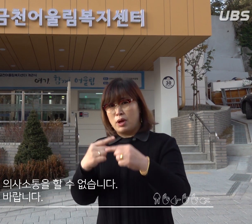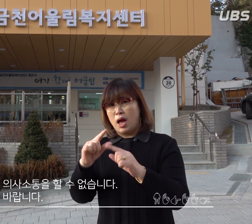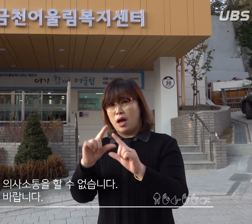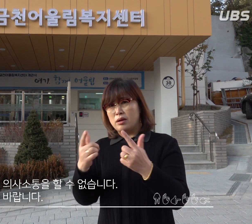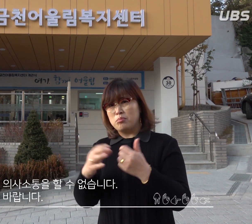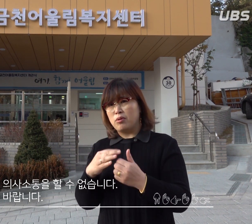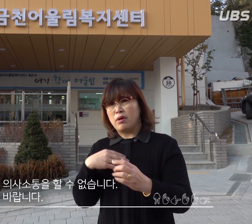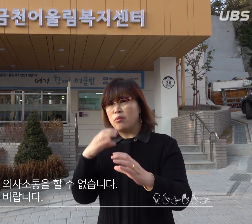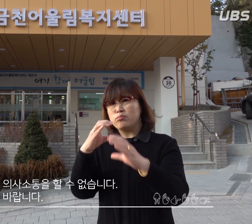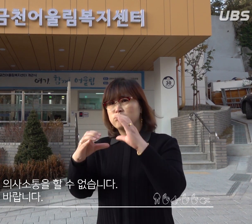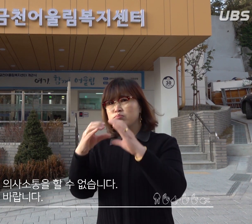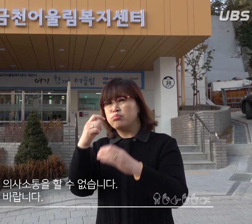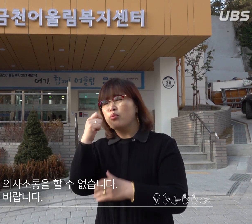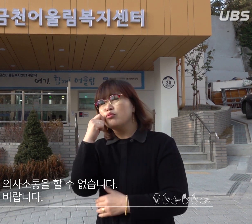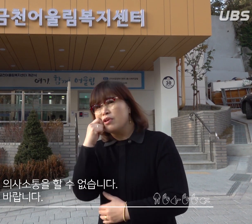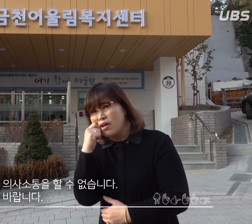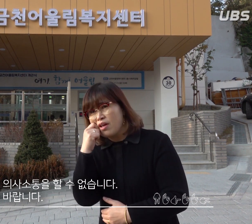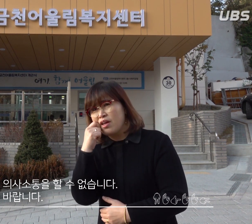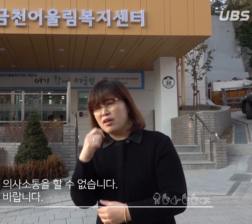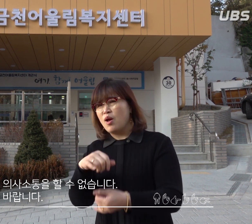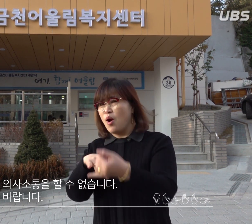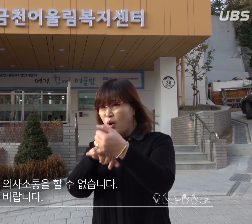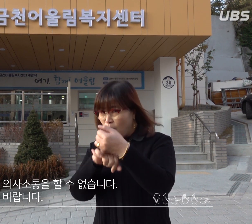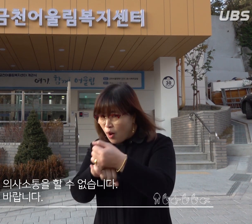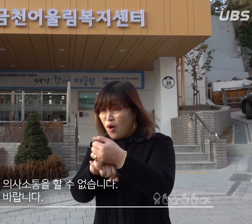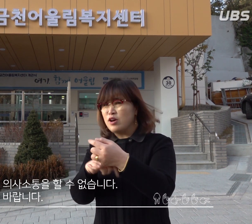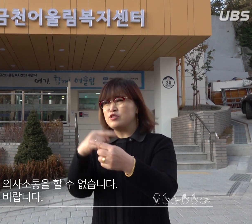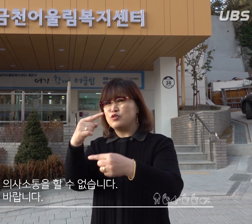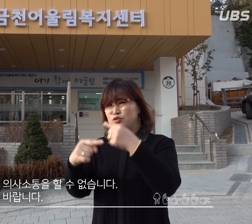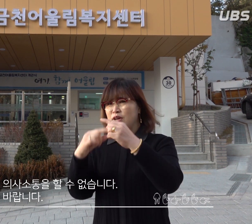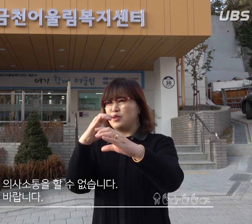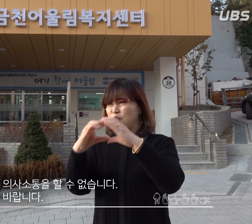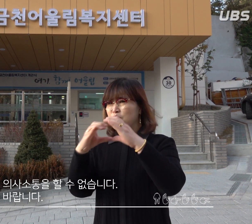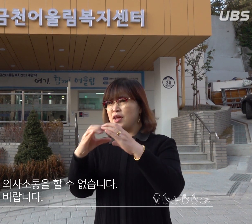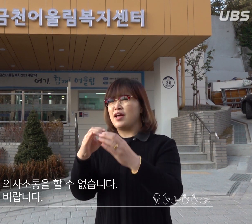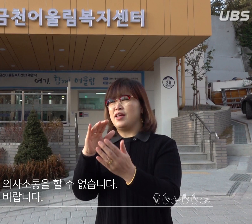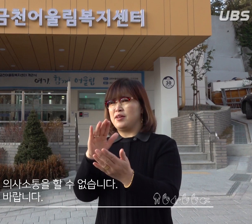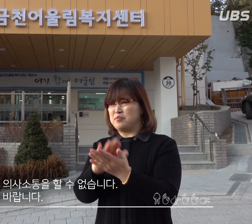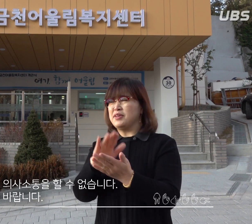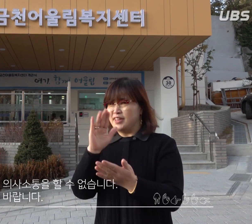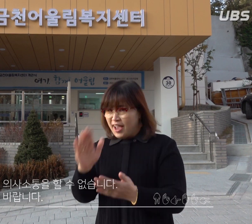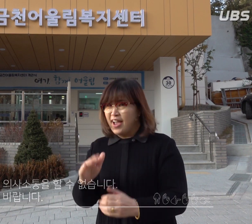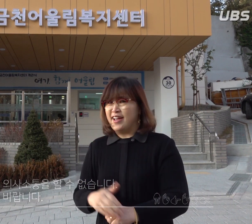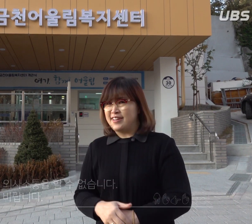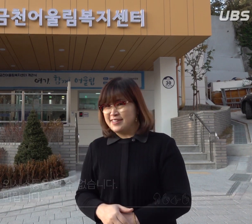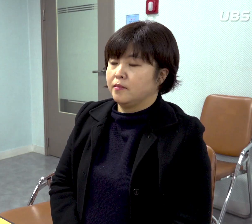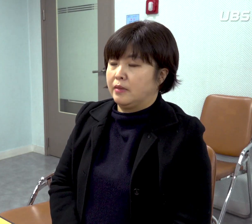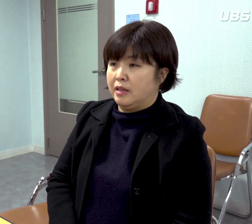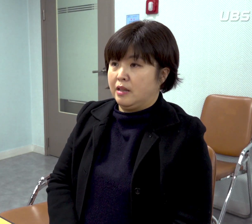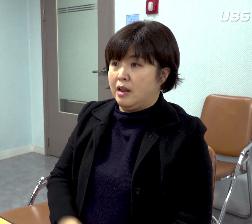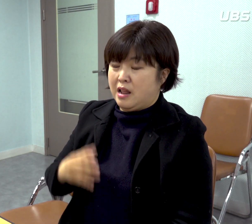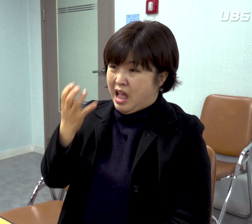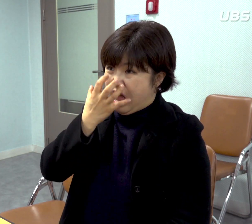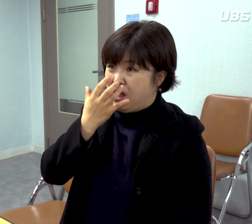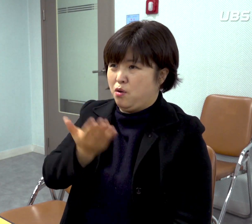저는 수어가 아니면 의사소통을 할 수 없습니다. 꼭 수어로 소통하길 바랍니다.